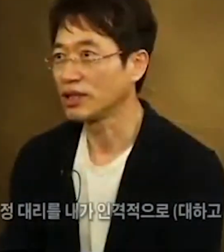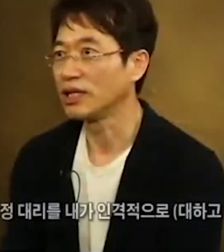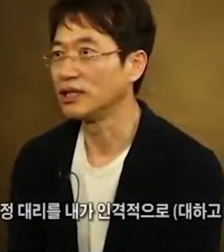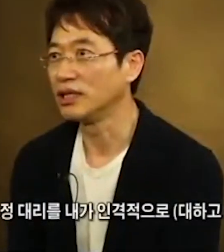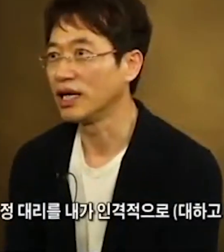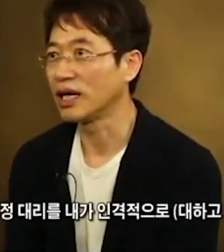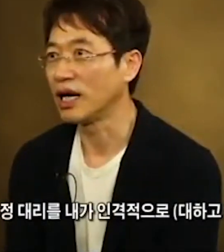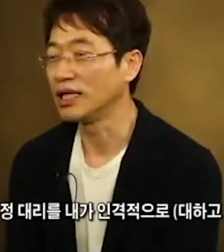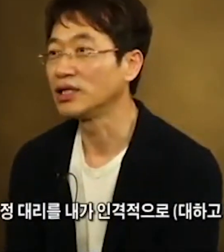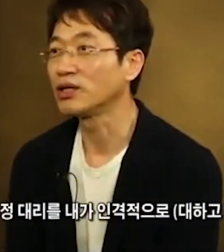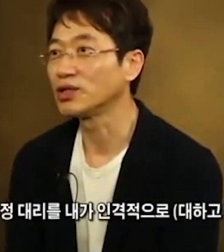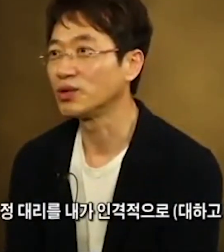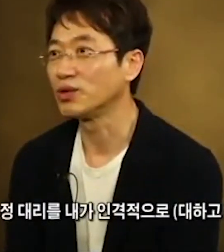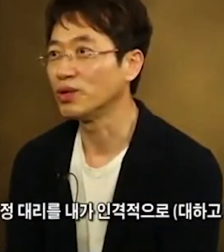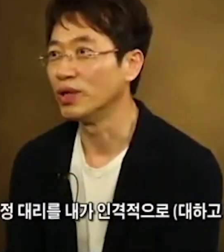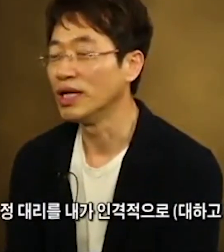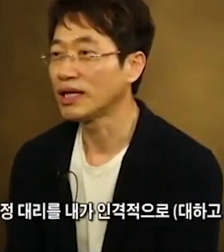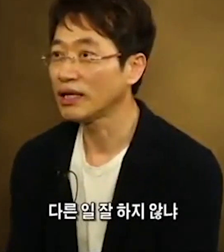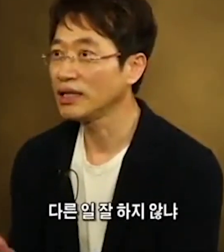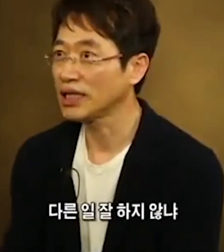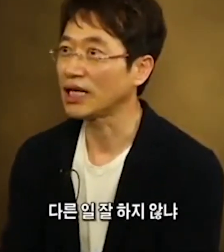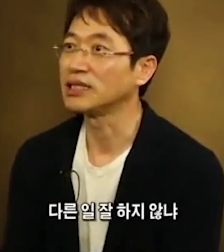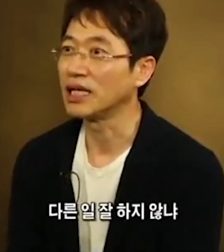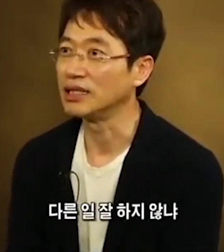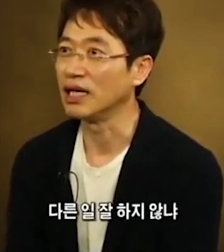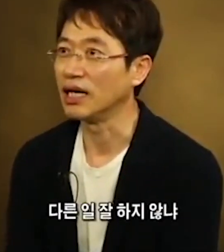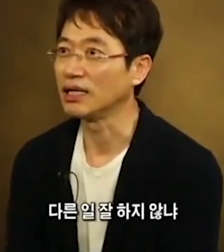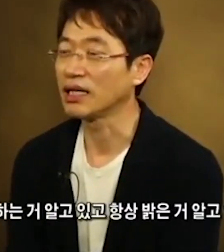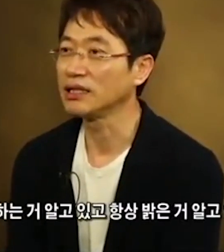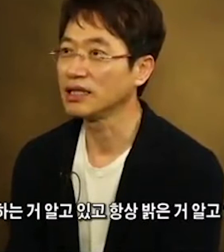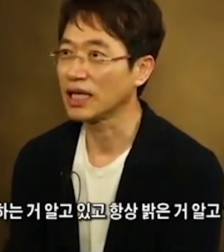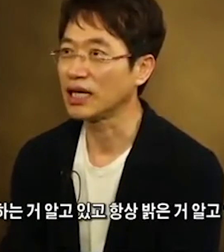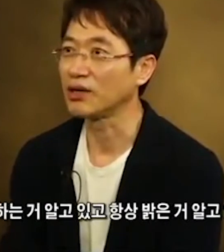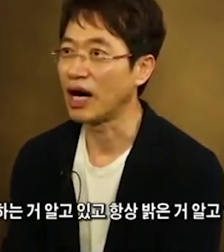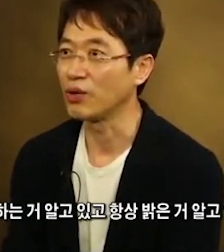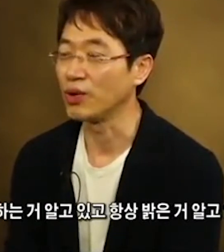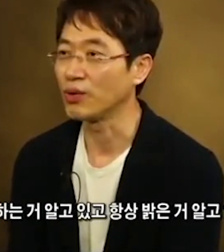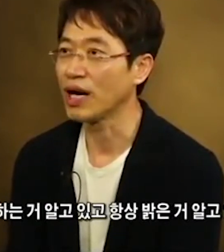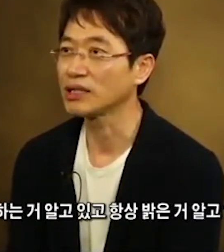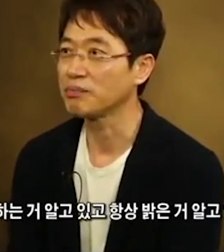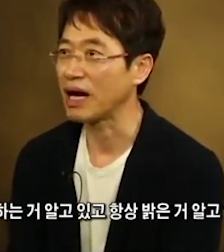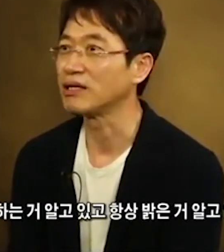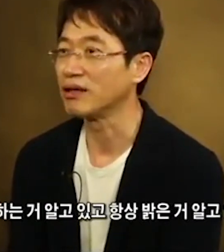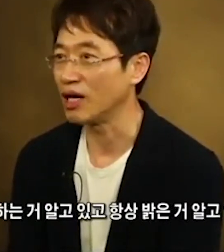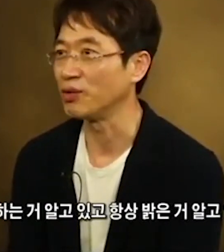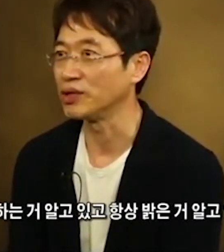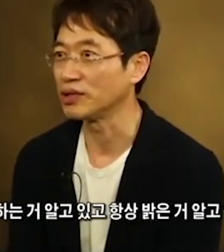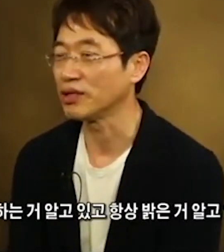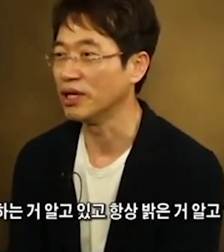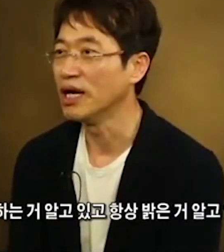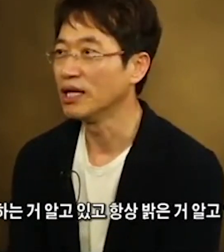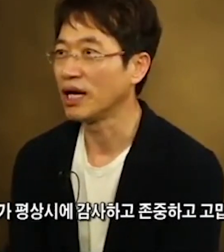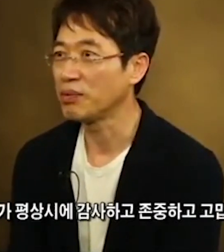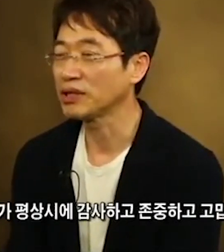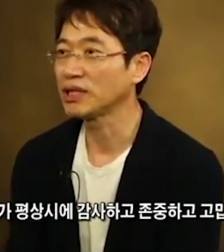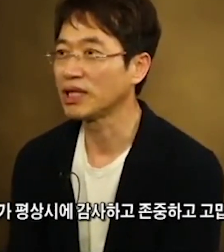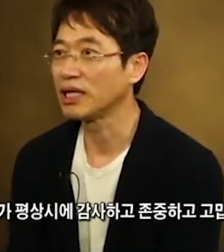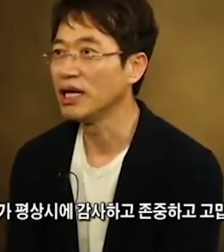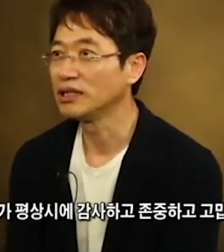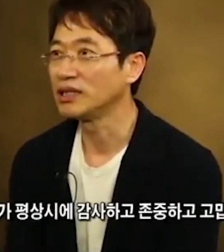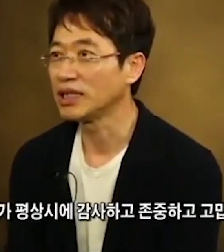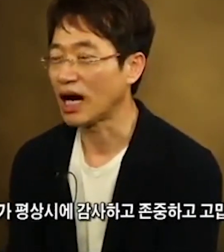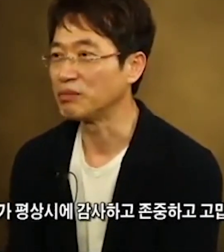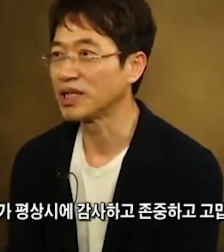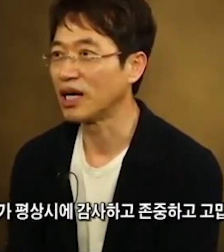우리 정대리를 내가 인격적으로 다른 일 잘하지 않냐, 다른 일 잘하는 거 알고 있고 항상 밝은 거 알고 있어서 내가